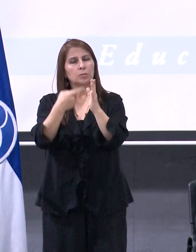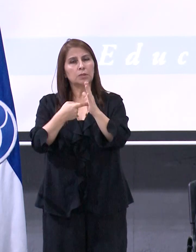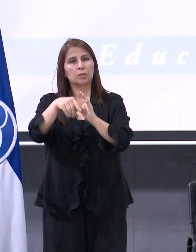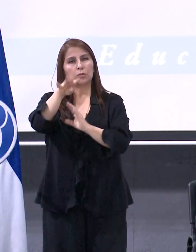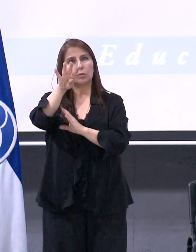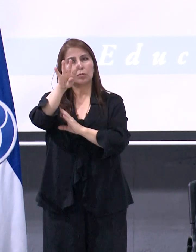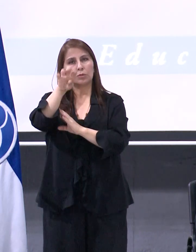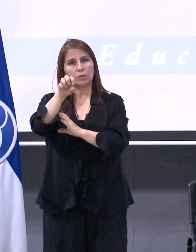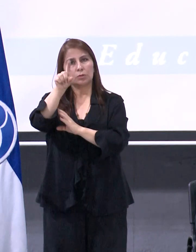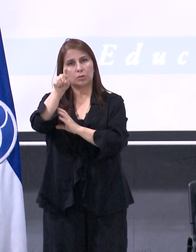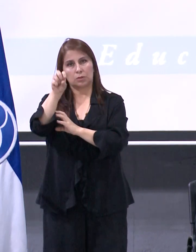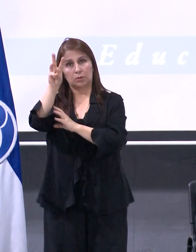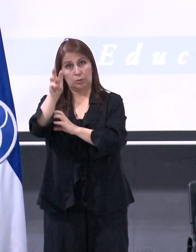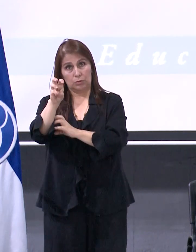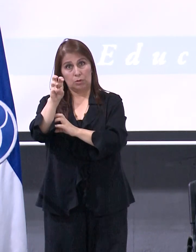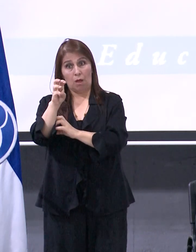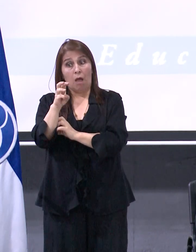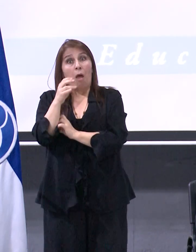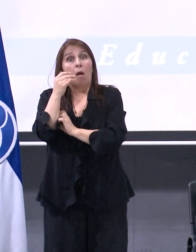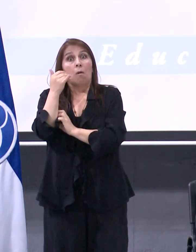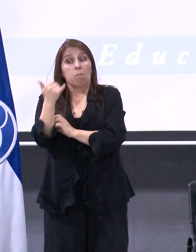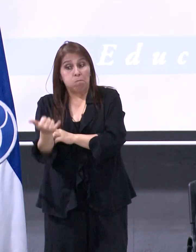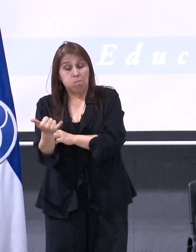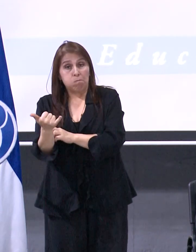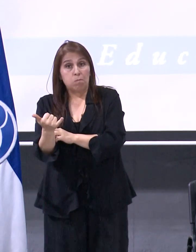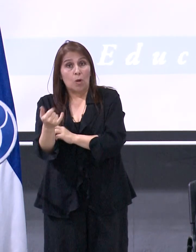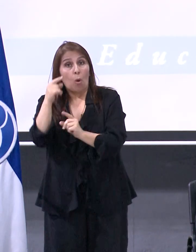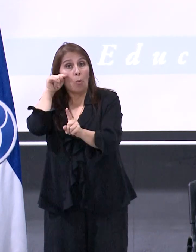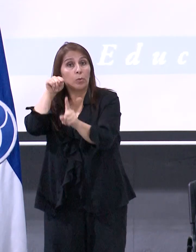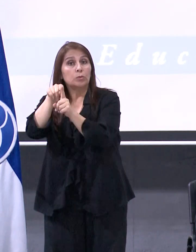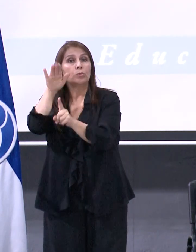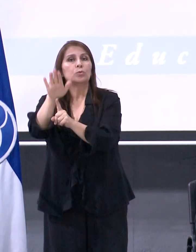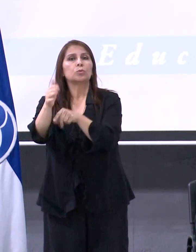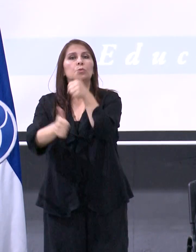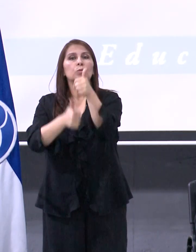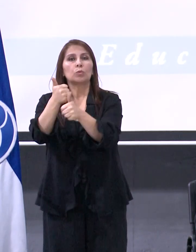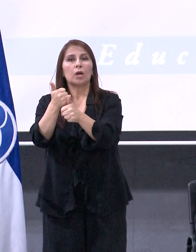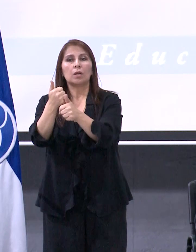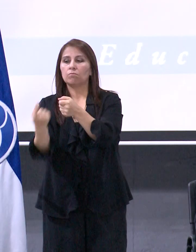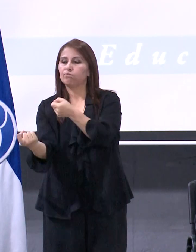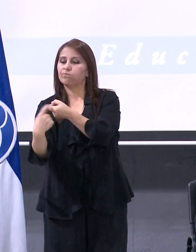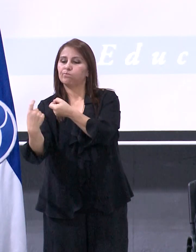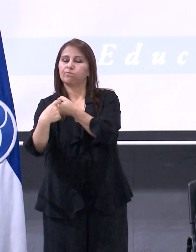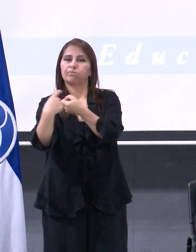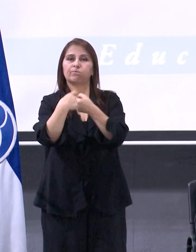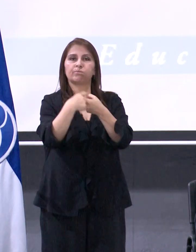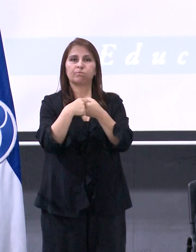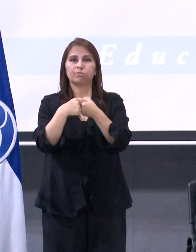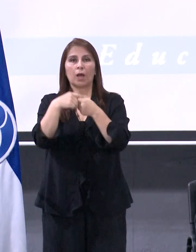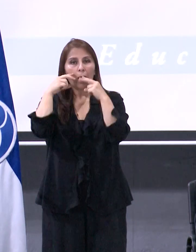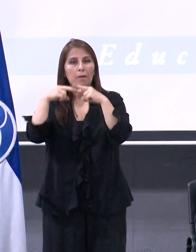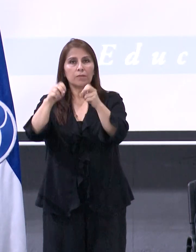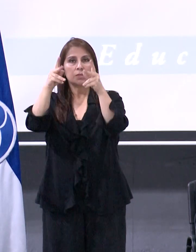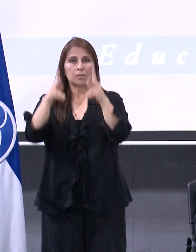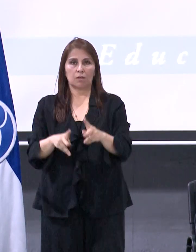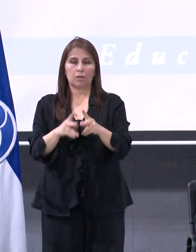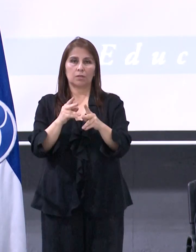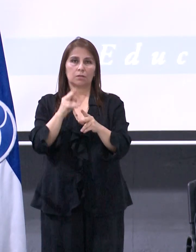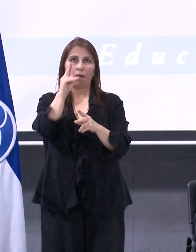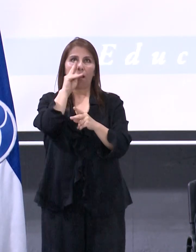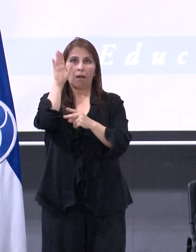1968 y en donde tenía la pretensión pues de vincular investigadores del ámbito nacional internacional